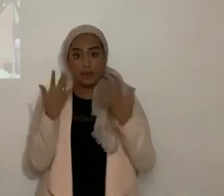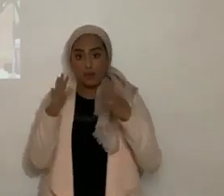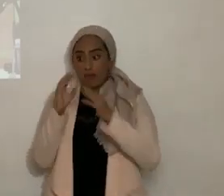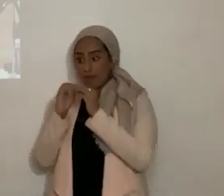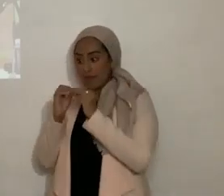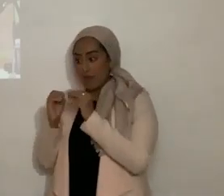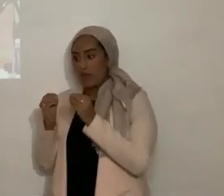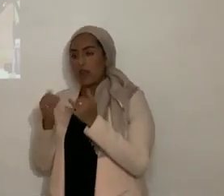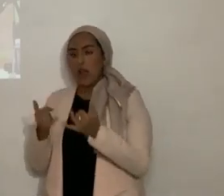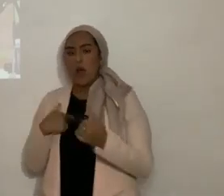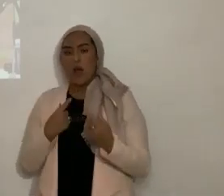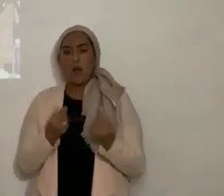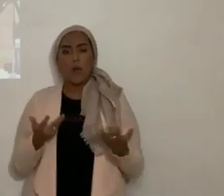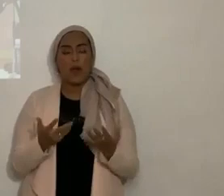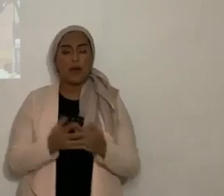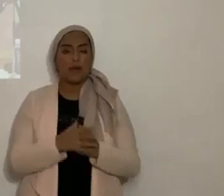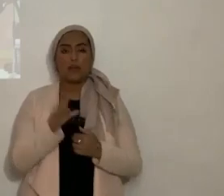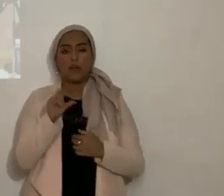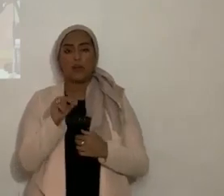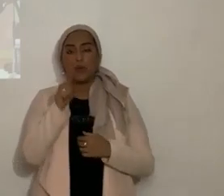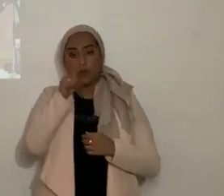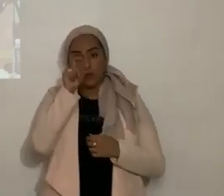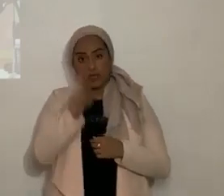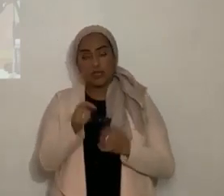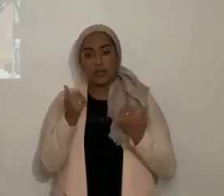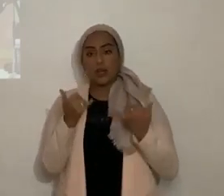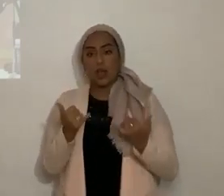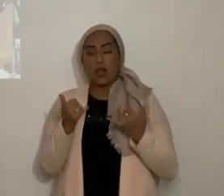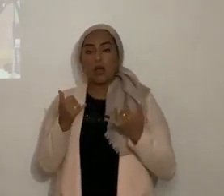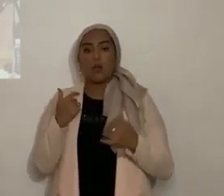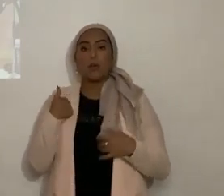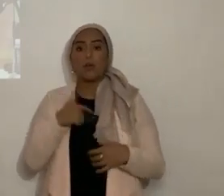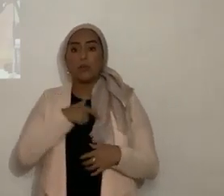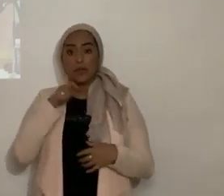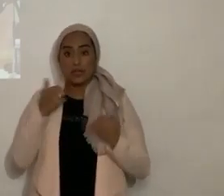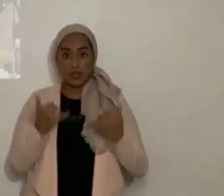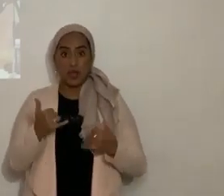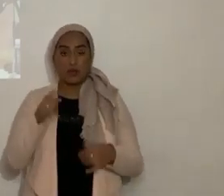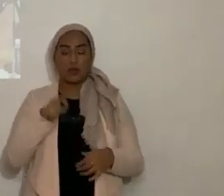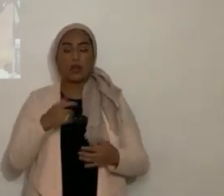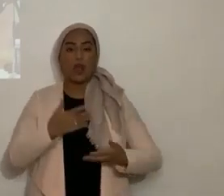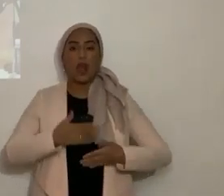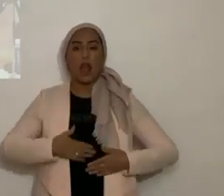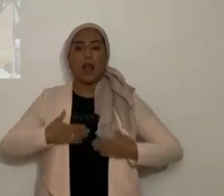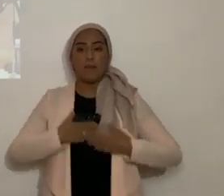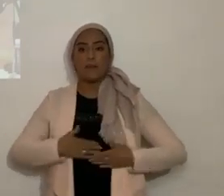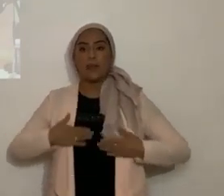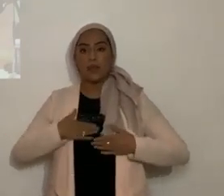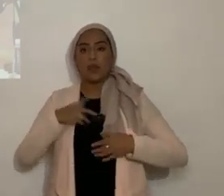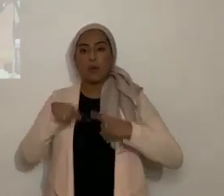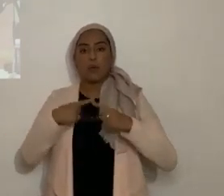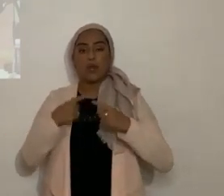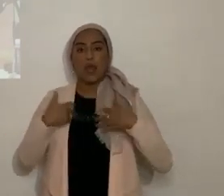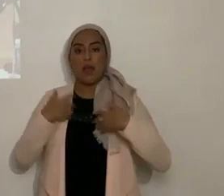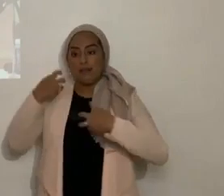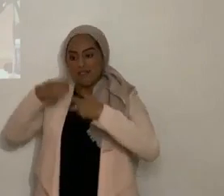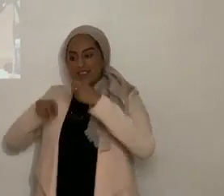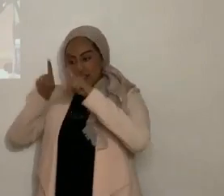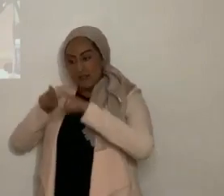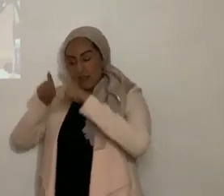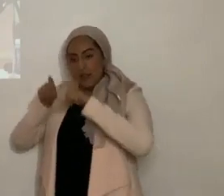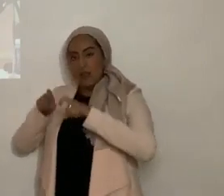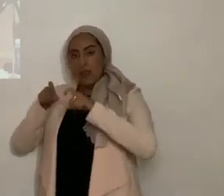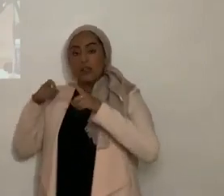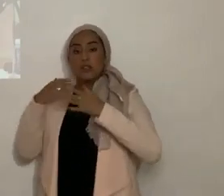¿Y mientras qué hago? No. Tienes que estar gozoso, tenemos que estar gozosos cuando está la prueba.